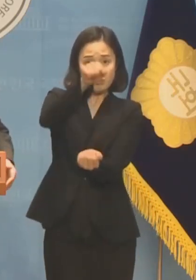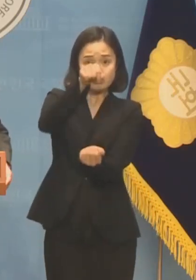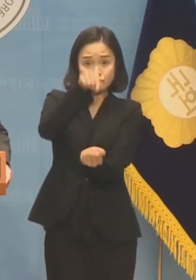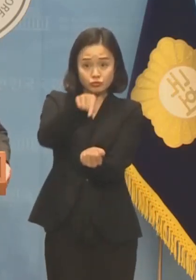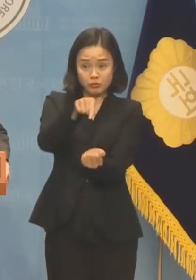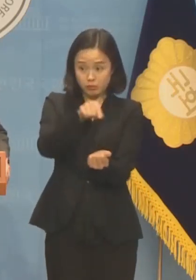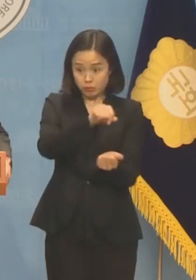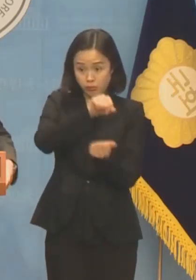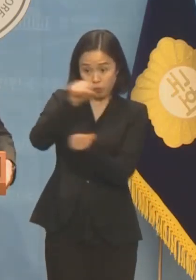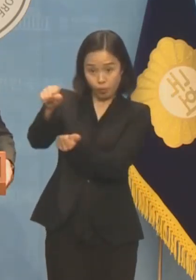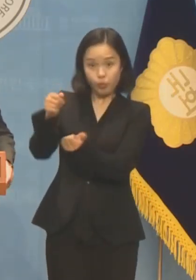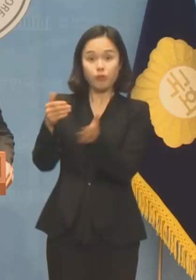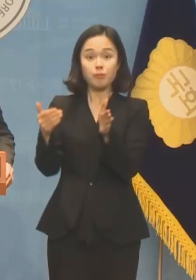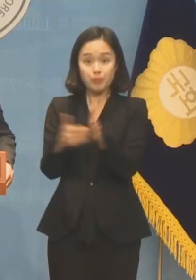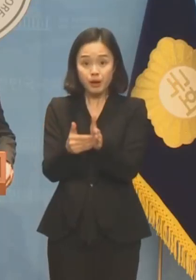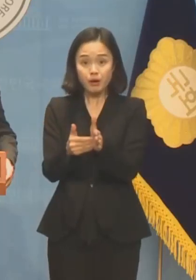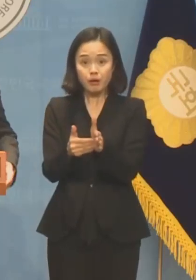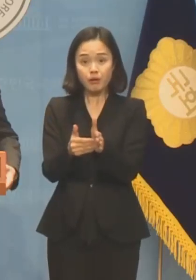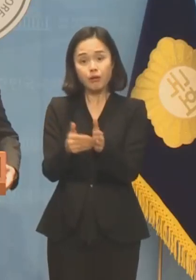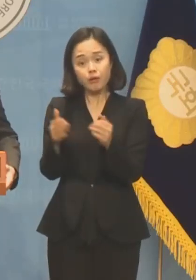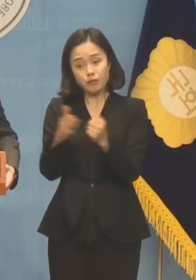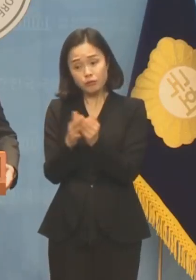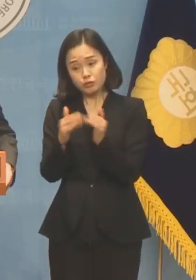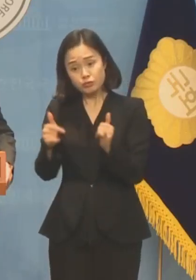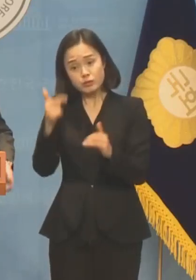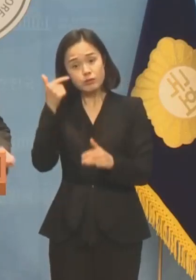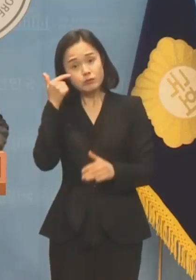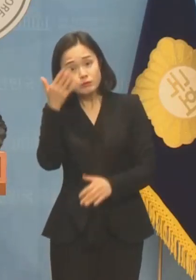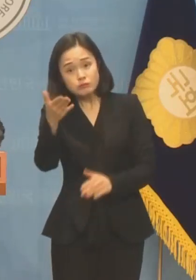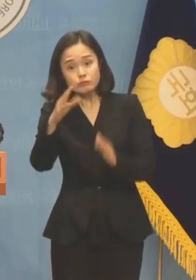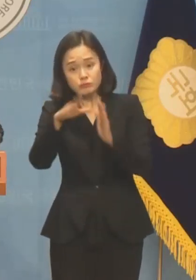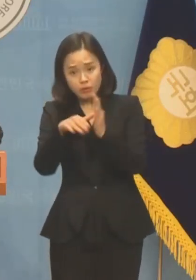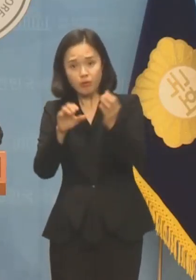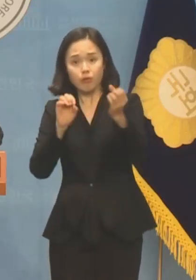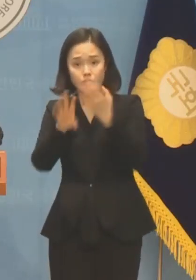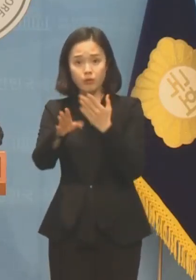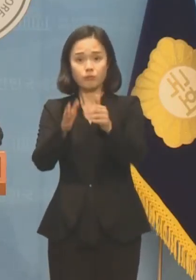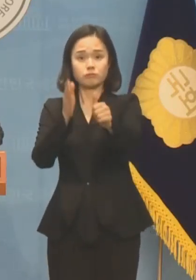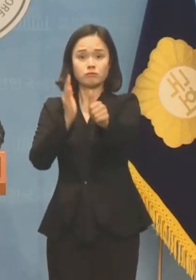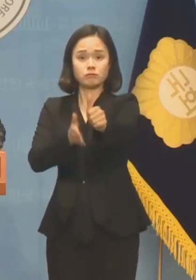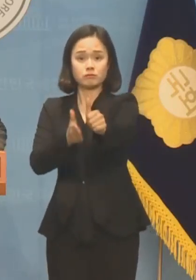서울중앙지법이 답변하지 못할 이유가 어디 있습니까? 답변해 주십시오.